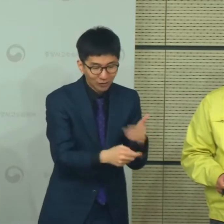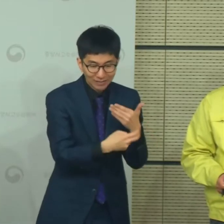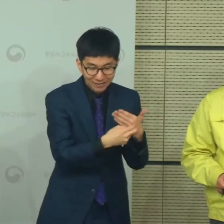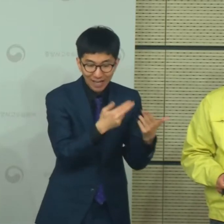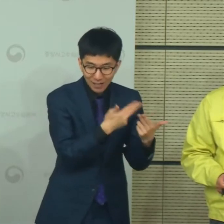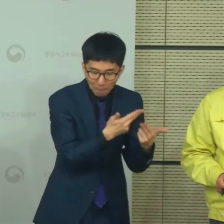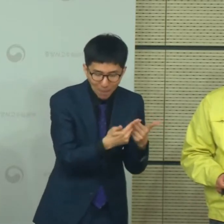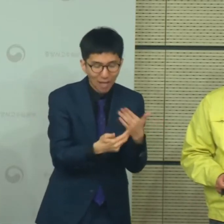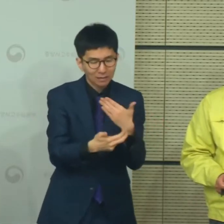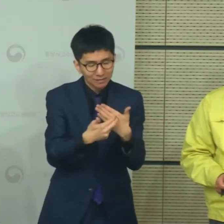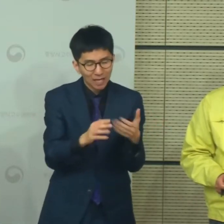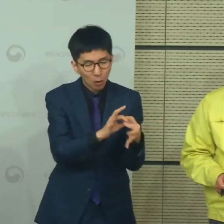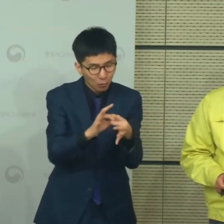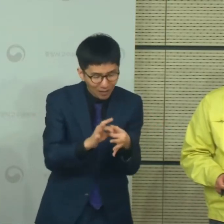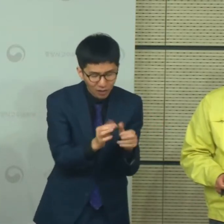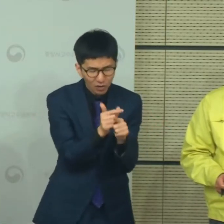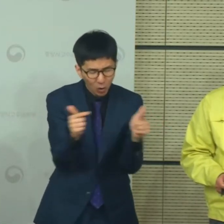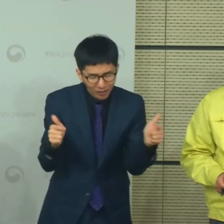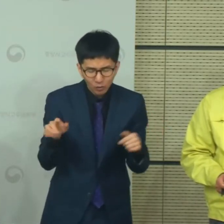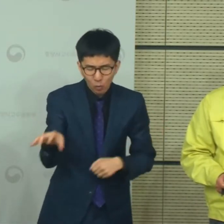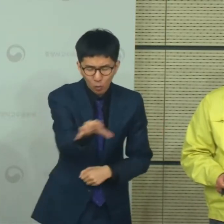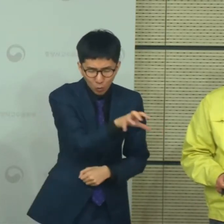협의가 필요한 사안입니다. 그